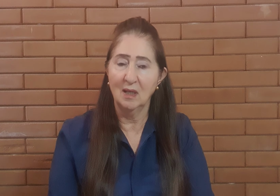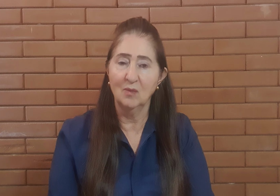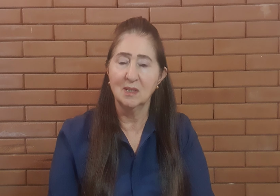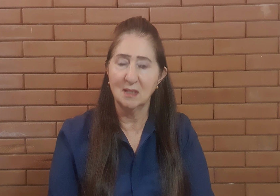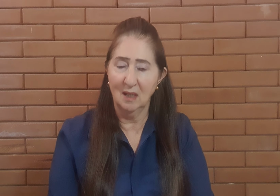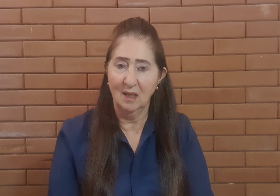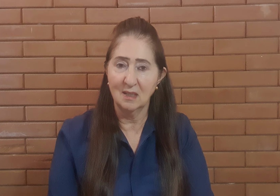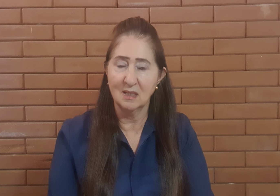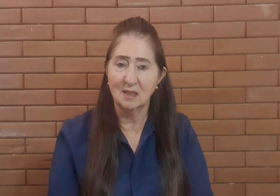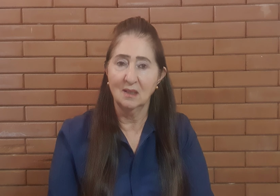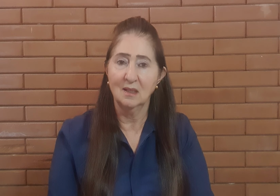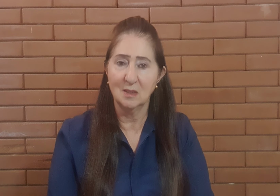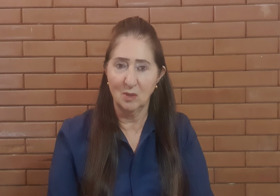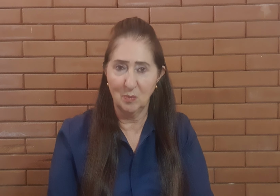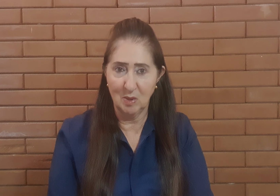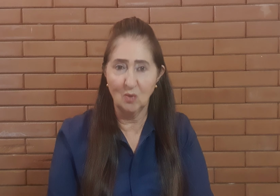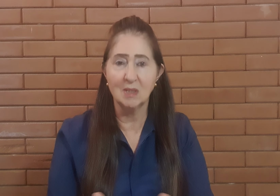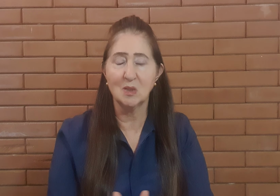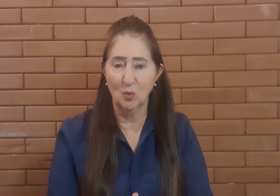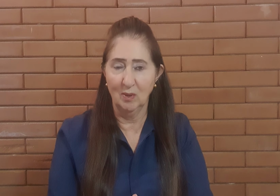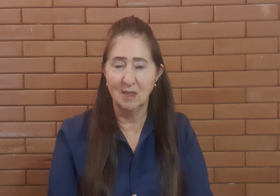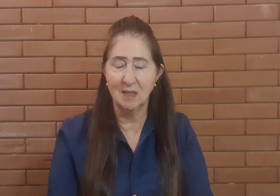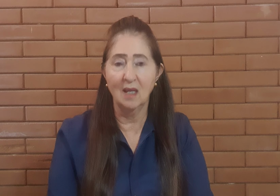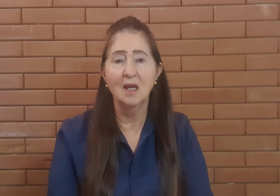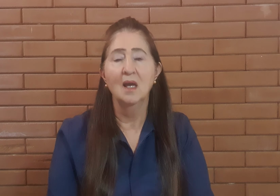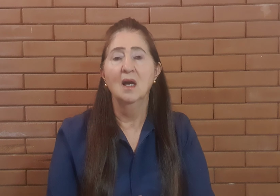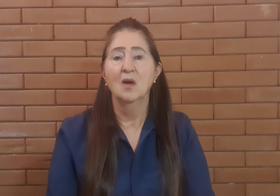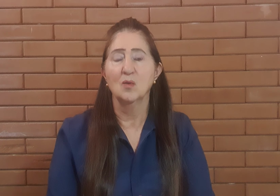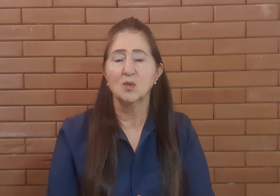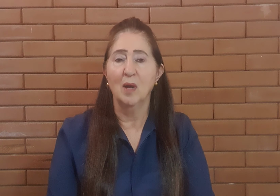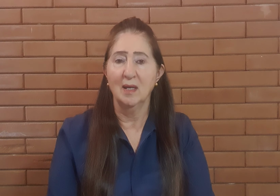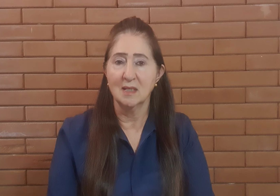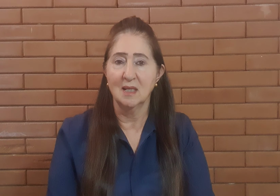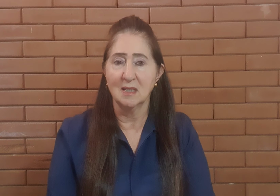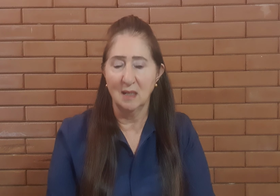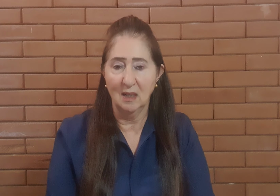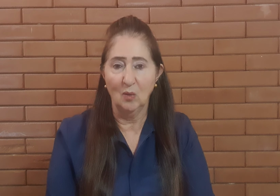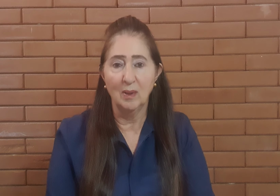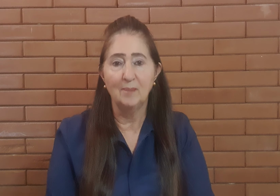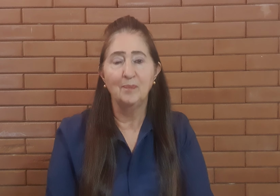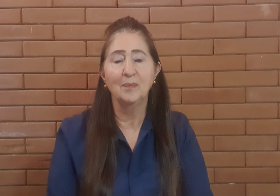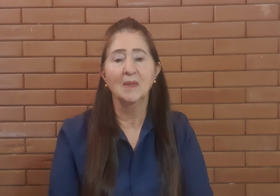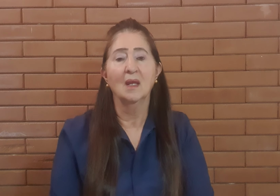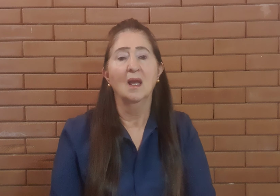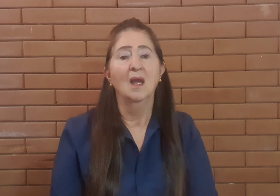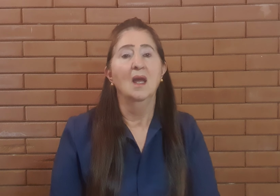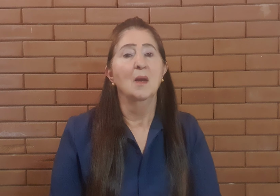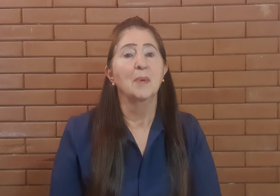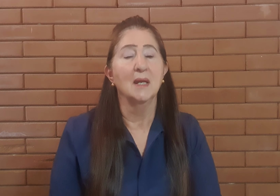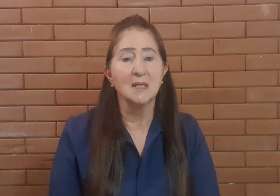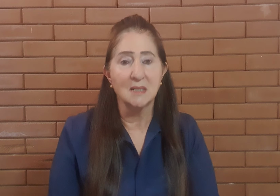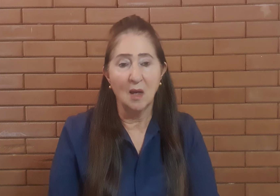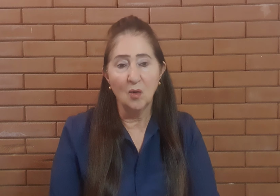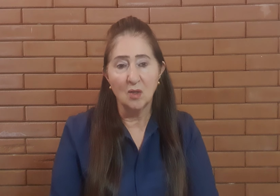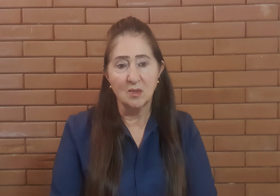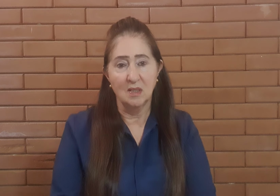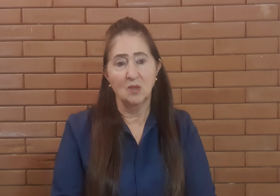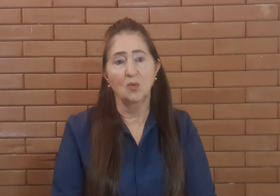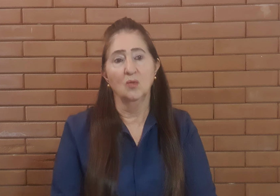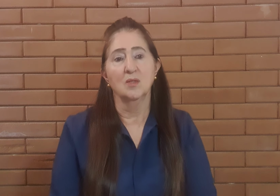de sinais, que são as pessoas surdas, né? Usuárias dessa língua. Para iniciar nossos estudos, a